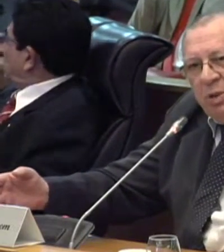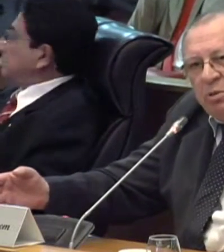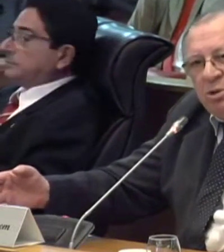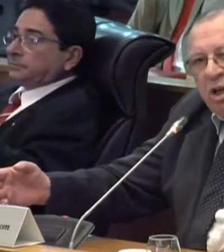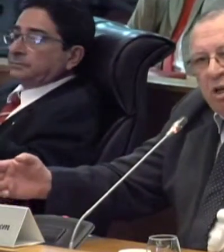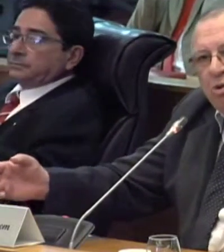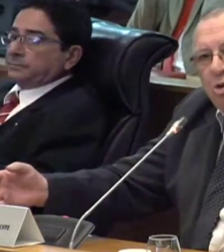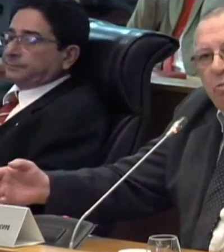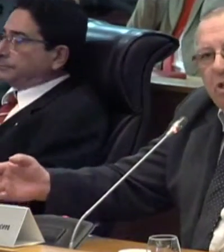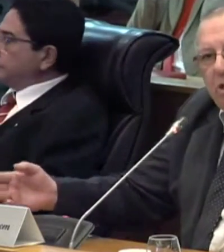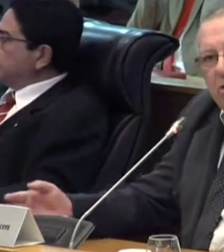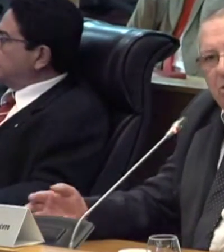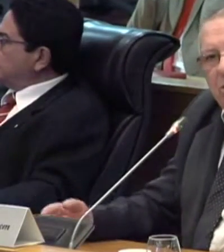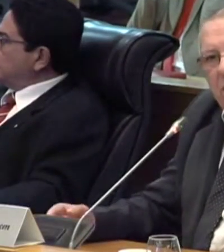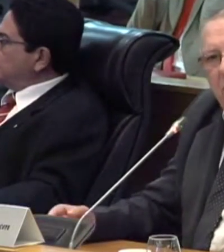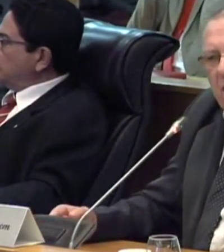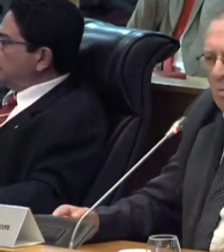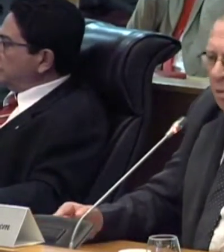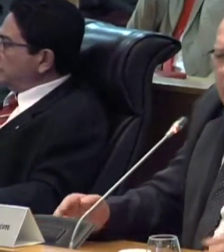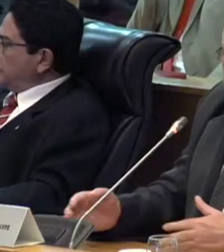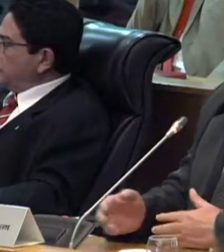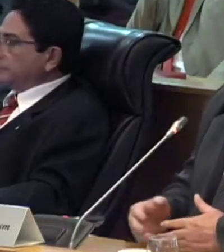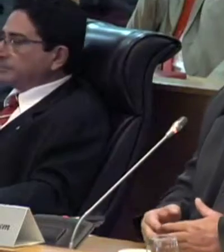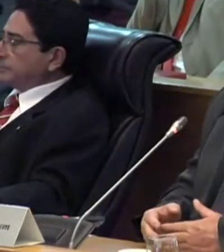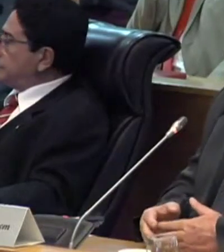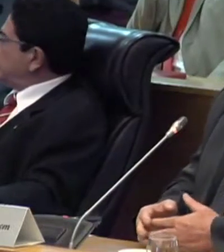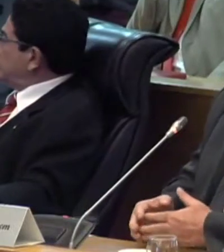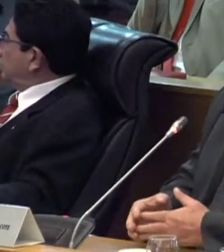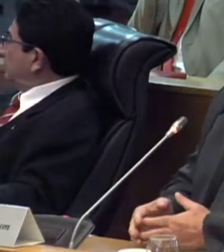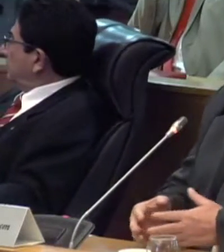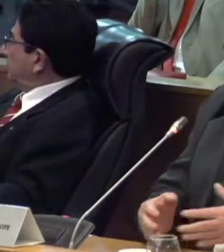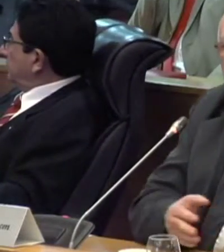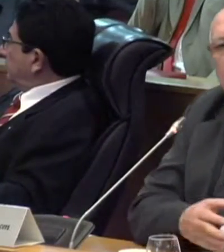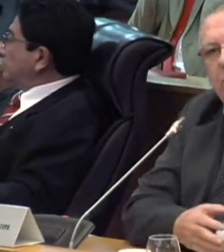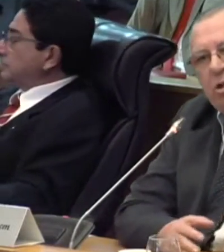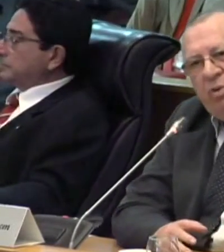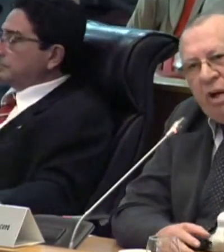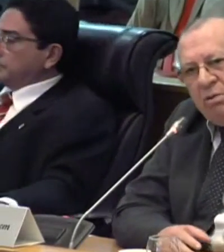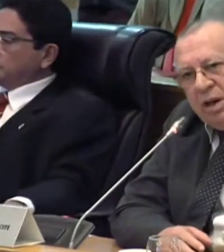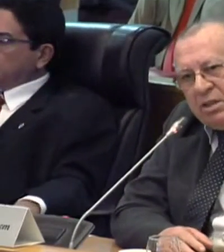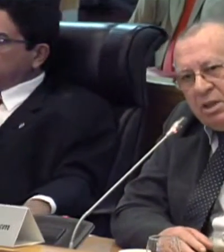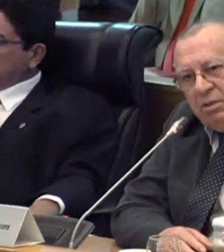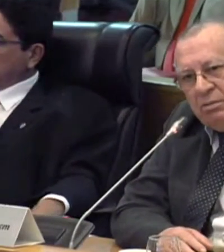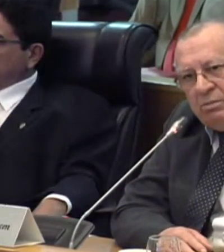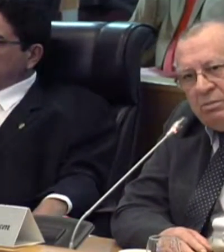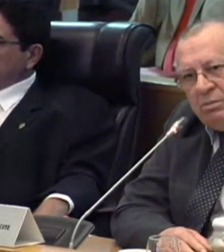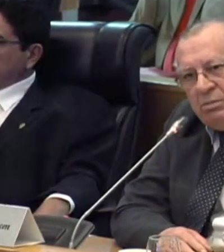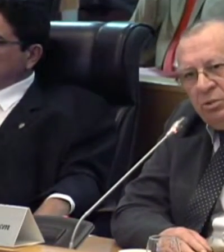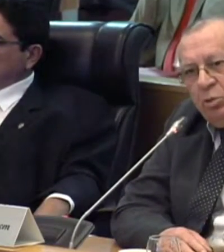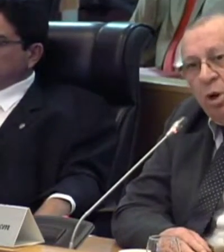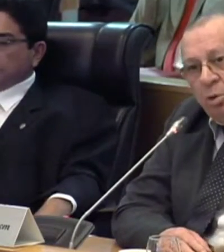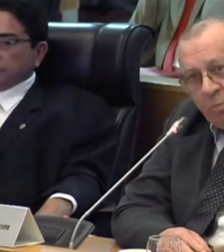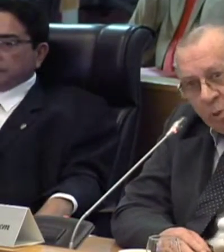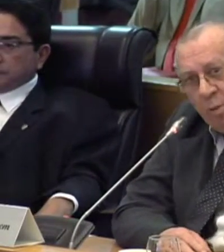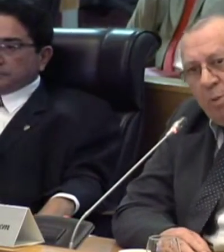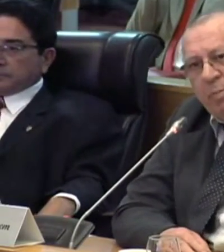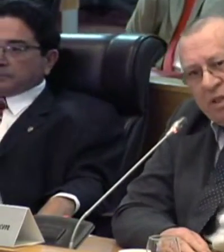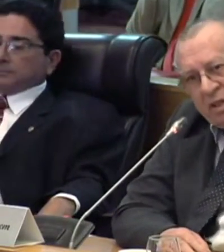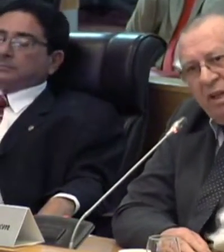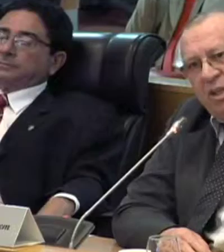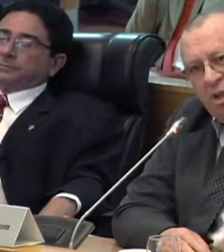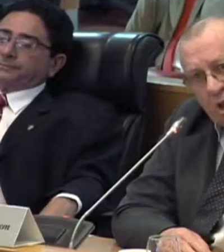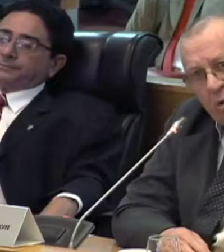pessoas pelos crimes cometidos, porque eles coitados, não tiveram educação. Quando o